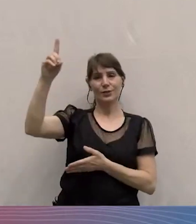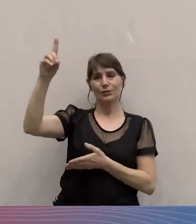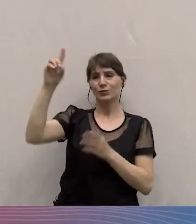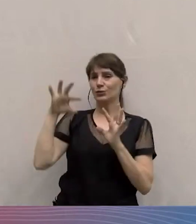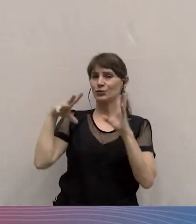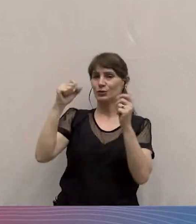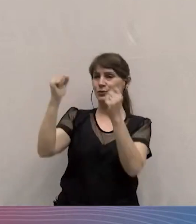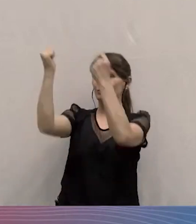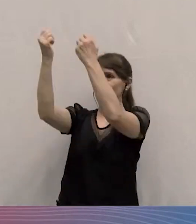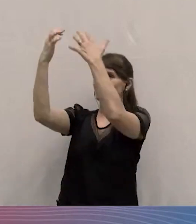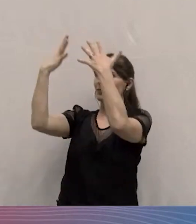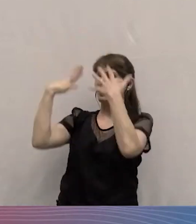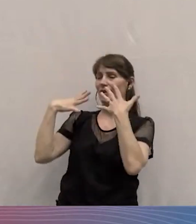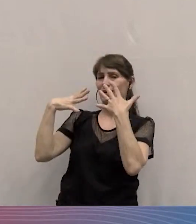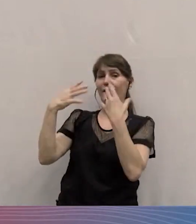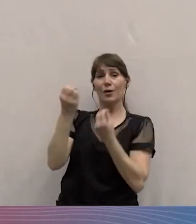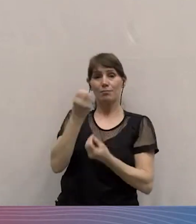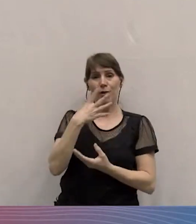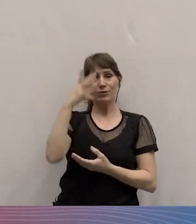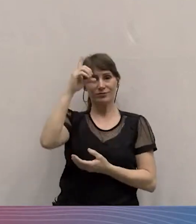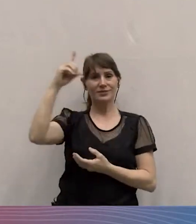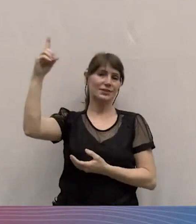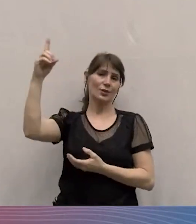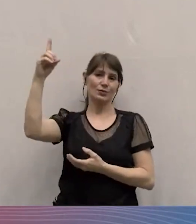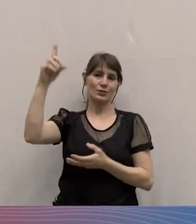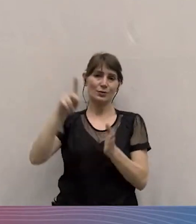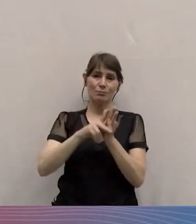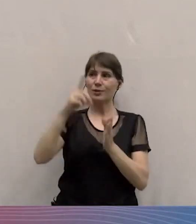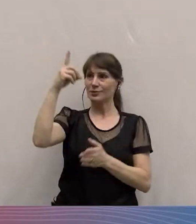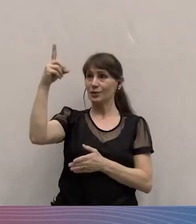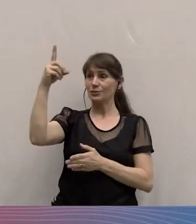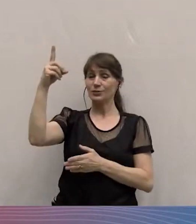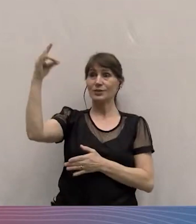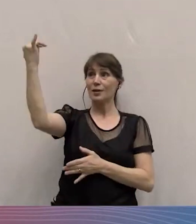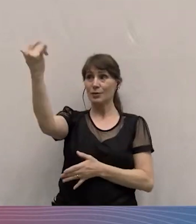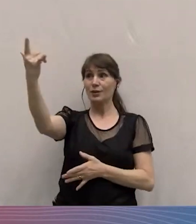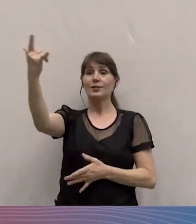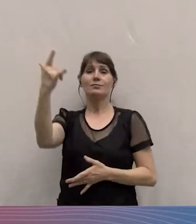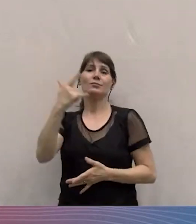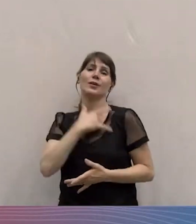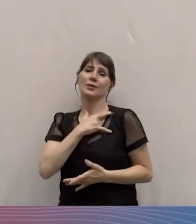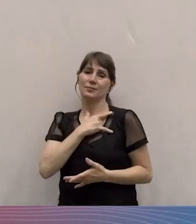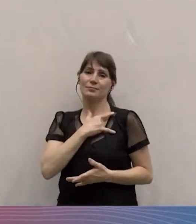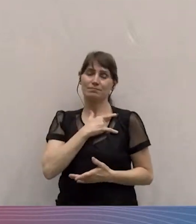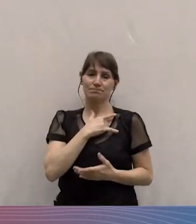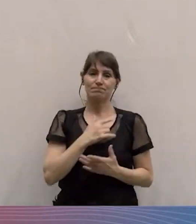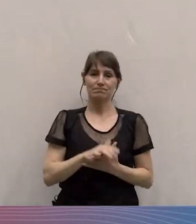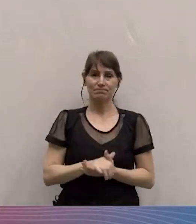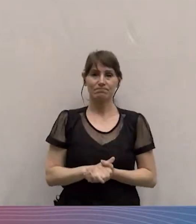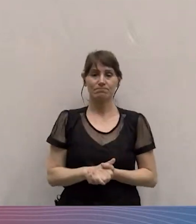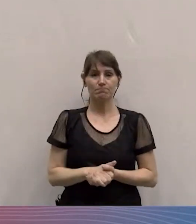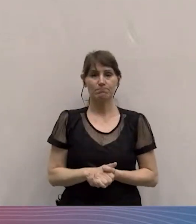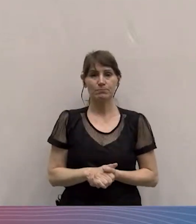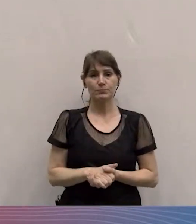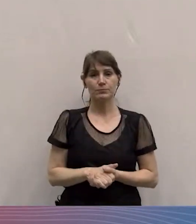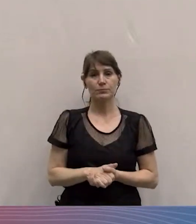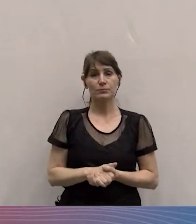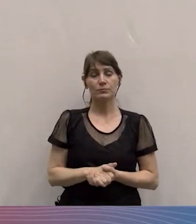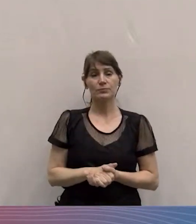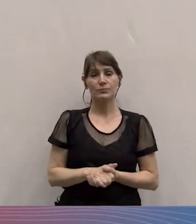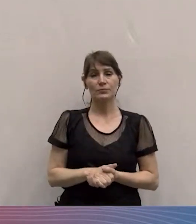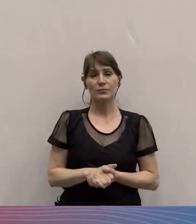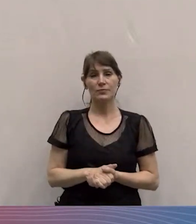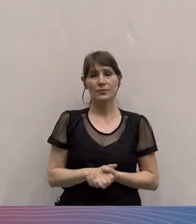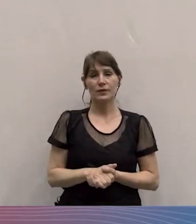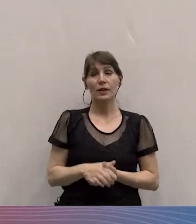graça, pela bondade, pela misericórdia, pelo amor de Deus. É ou não é? E no fim,